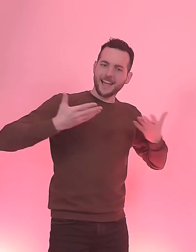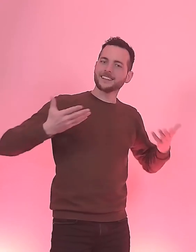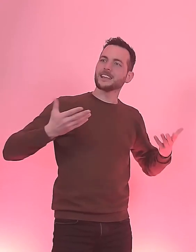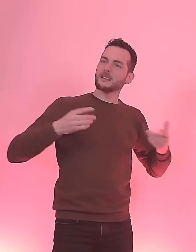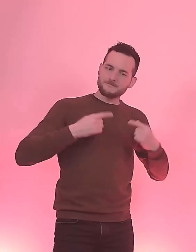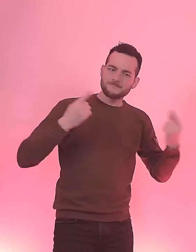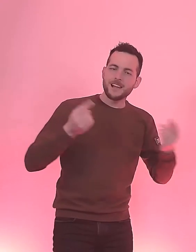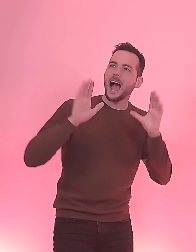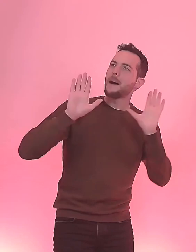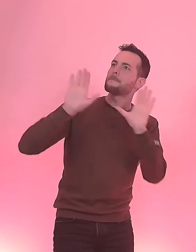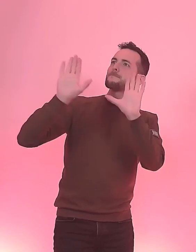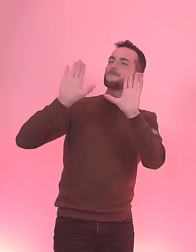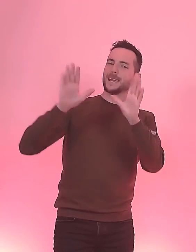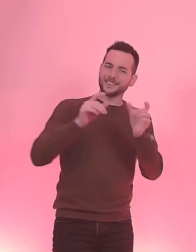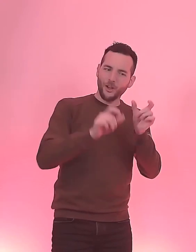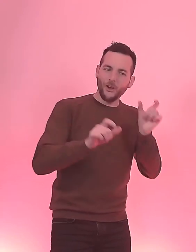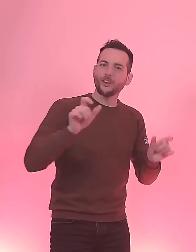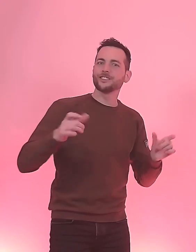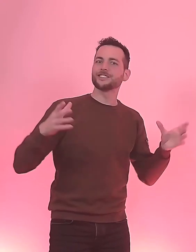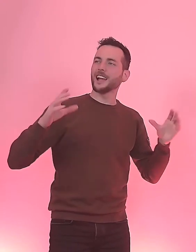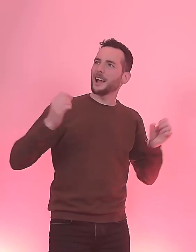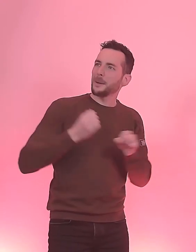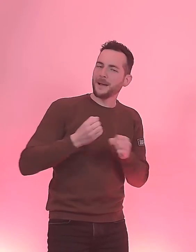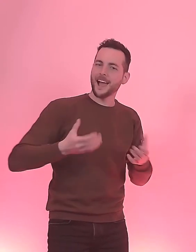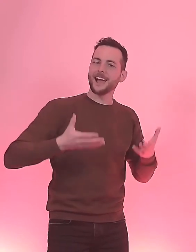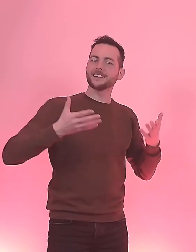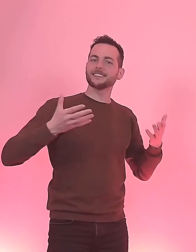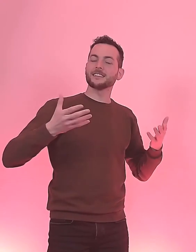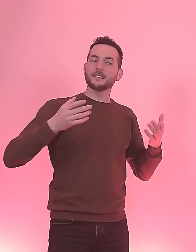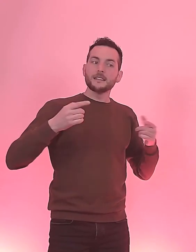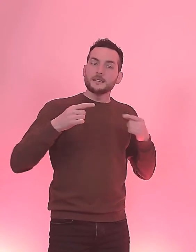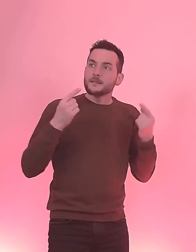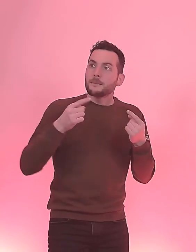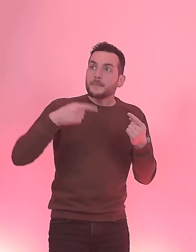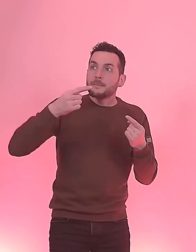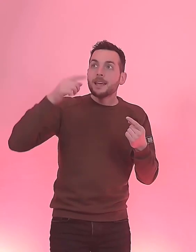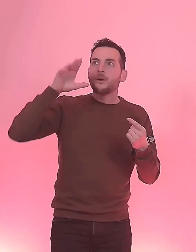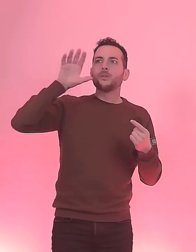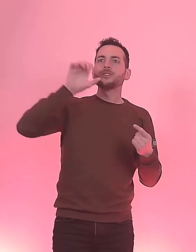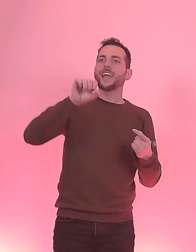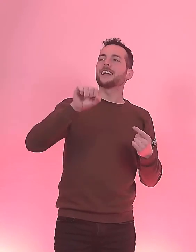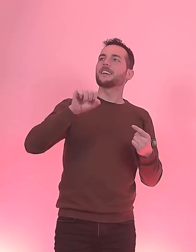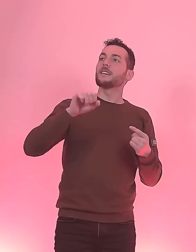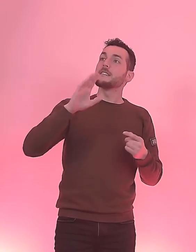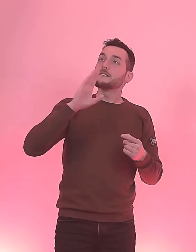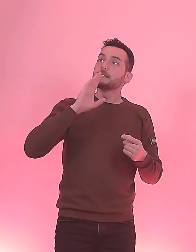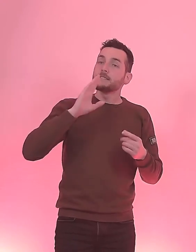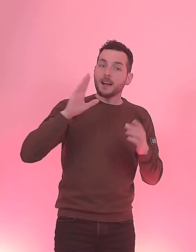en ik bid zo weer dat we meer en meer mogen ontdekken dat als wij u aanbieden